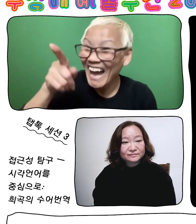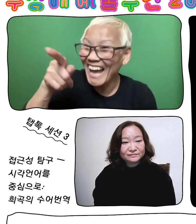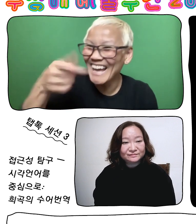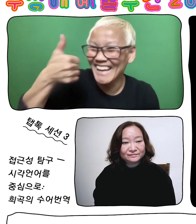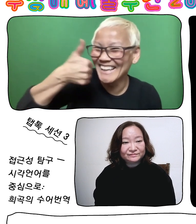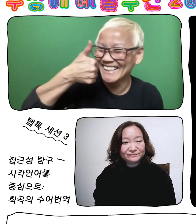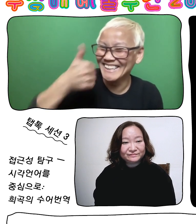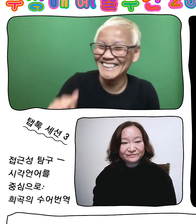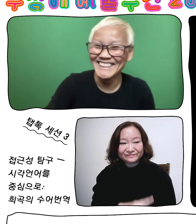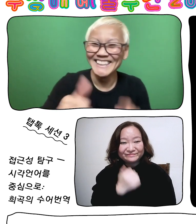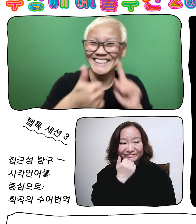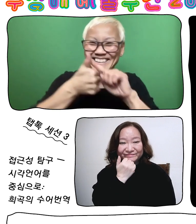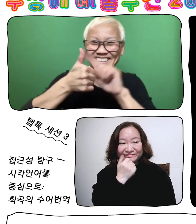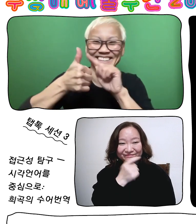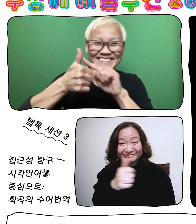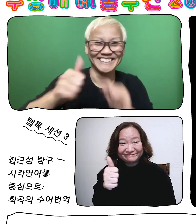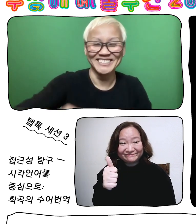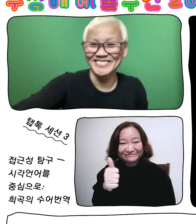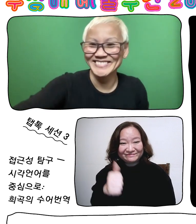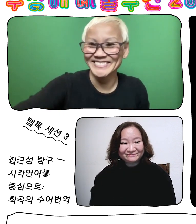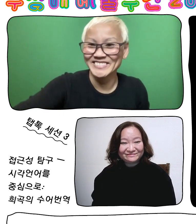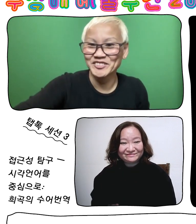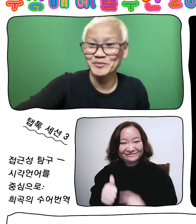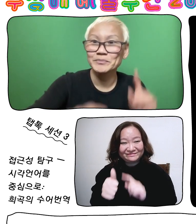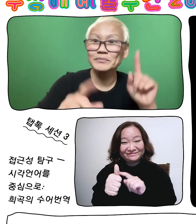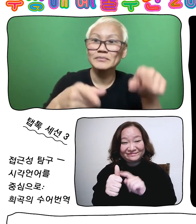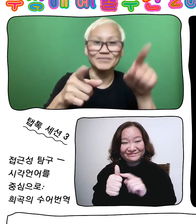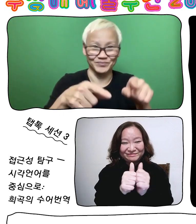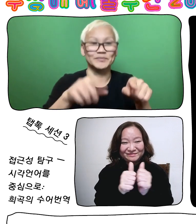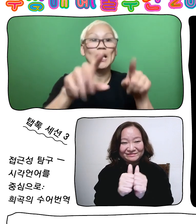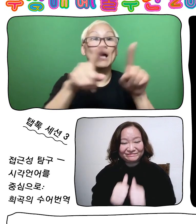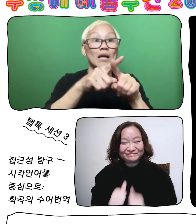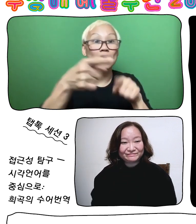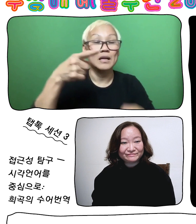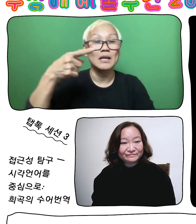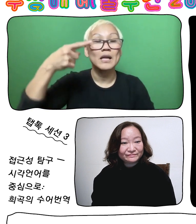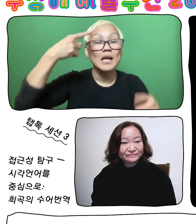남자, 기억 등의 의미를 가질 수 있습니다.